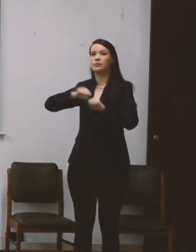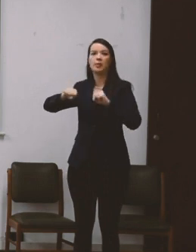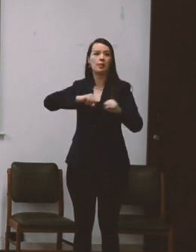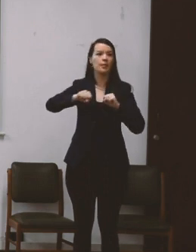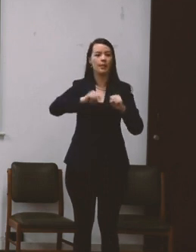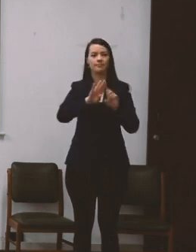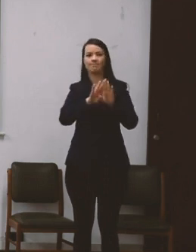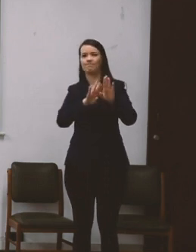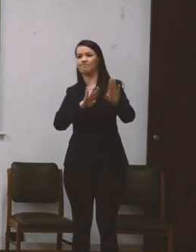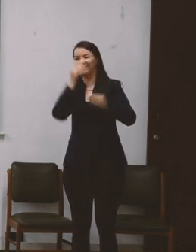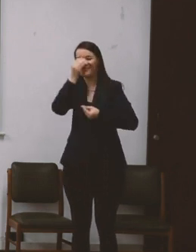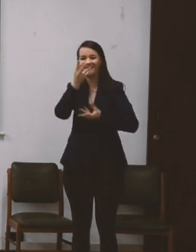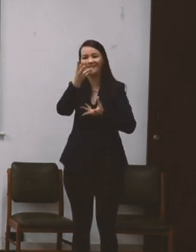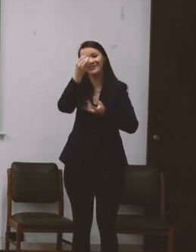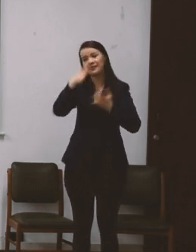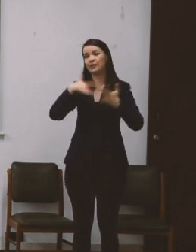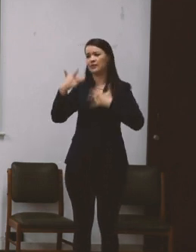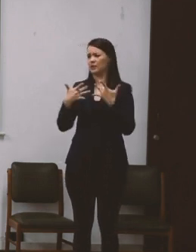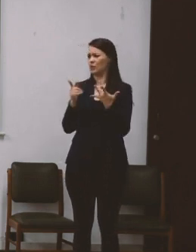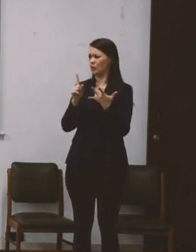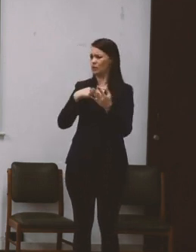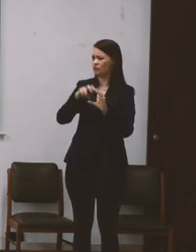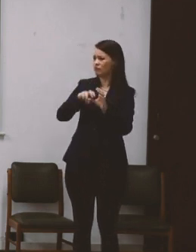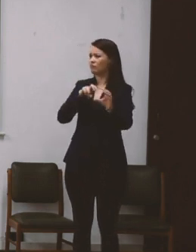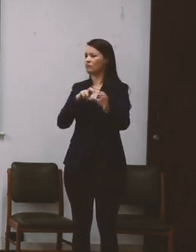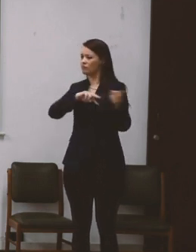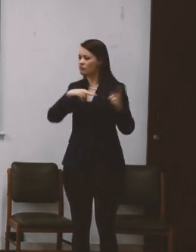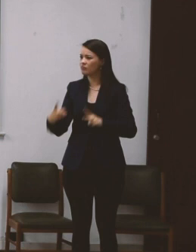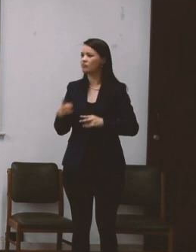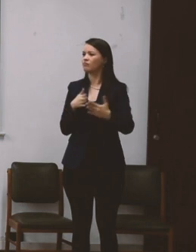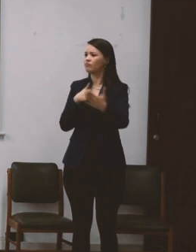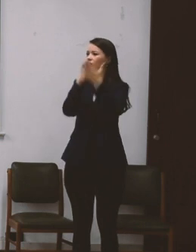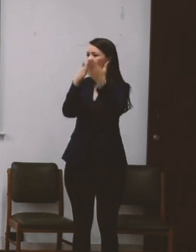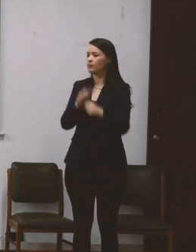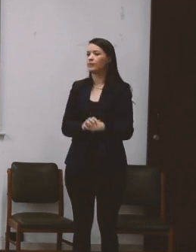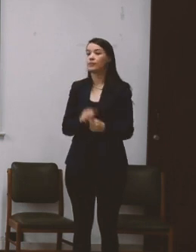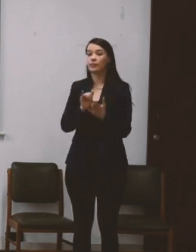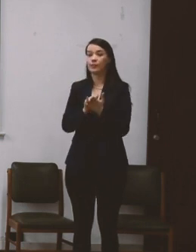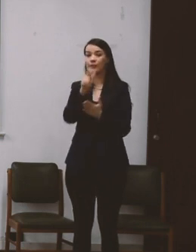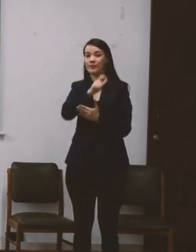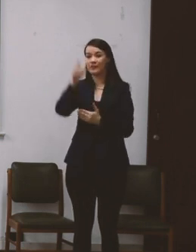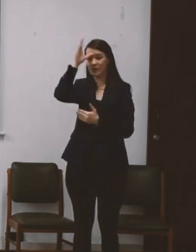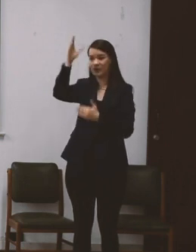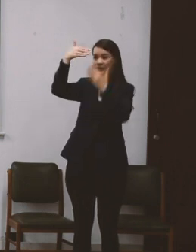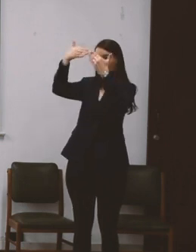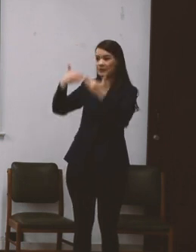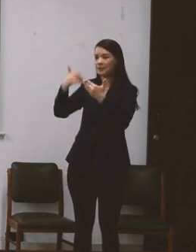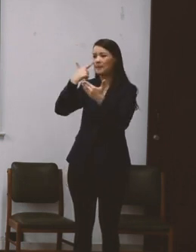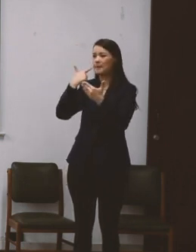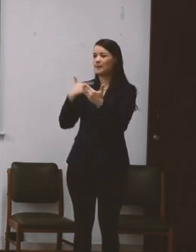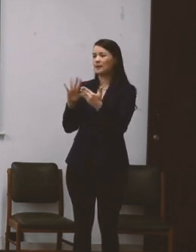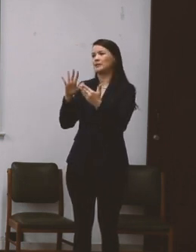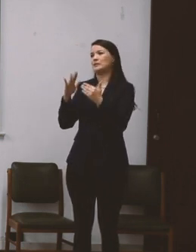distantes, felices y obedientes. Admito que las figuraciones de la discapacidad son mayoritariamente ficciones de la